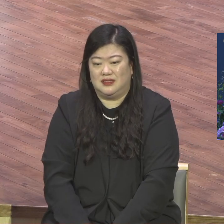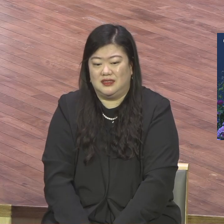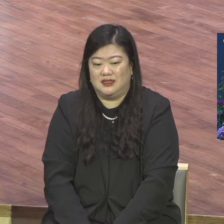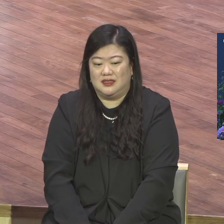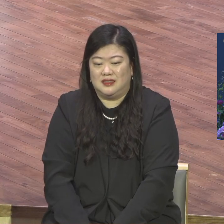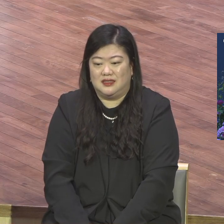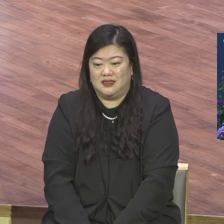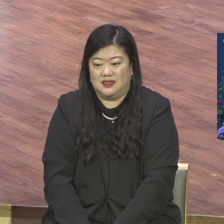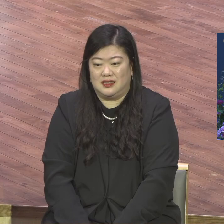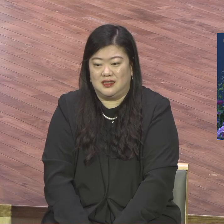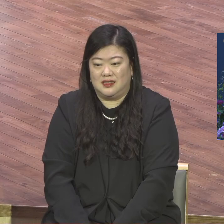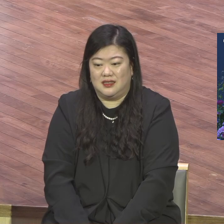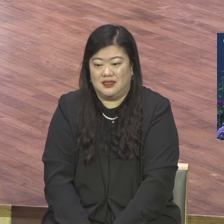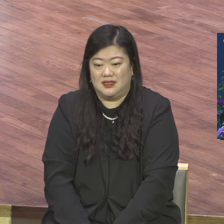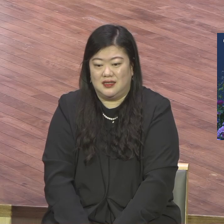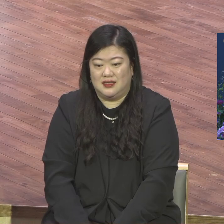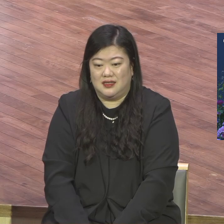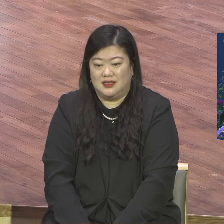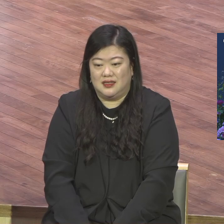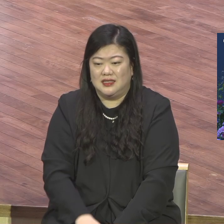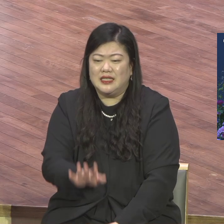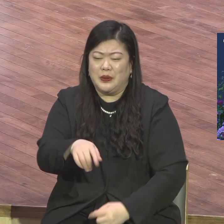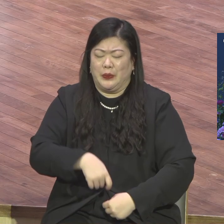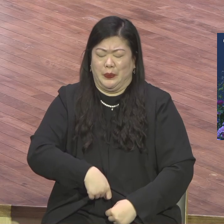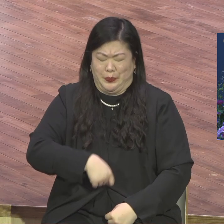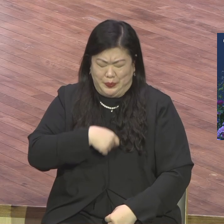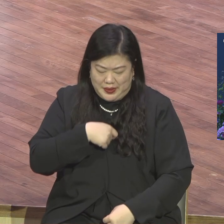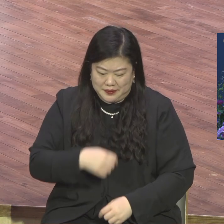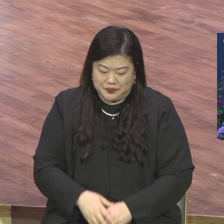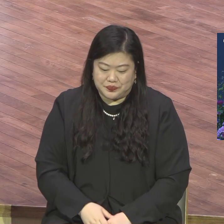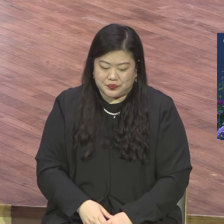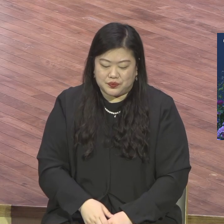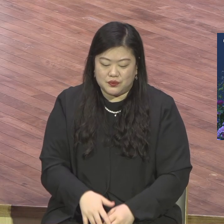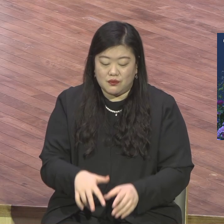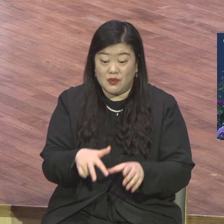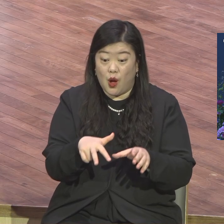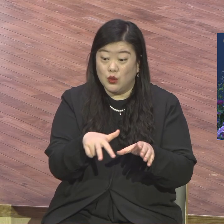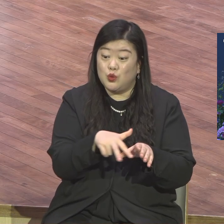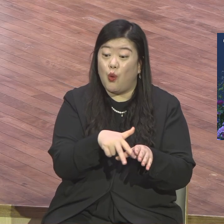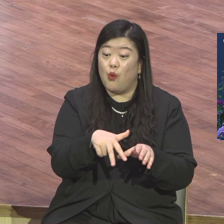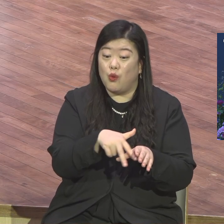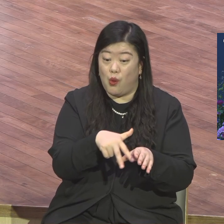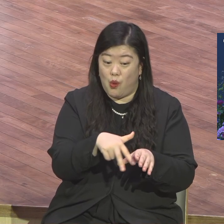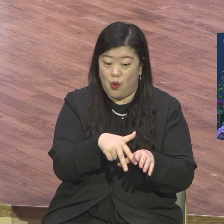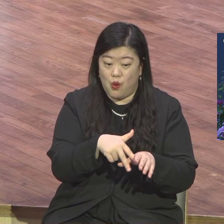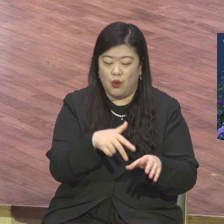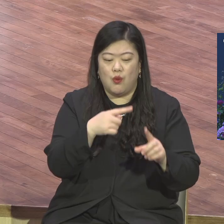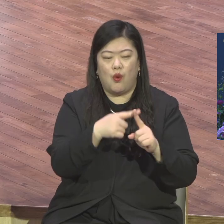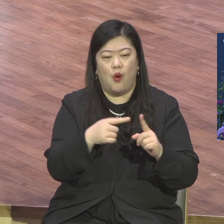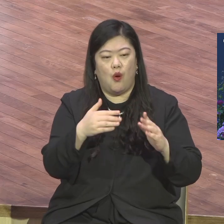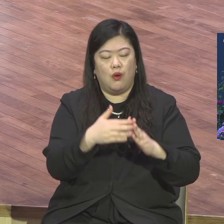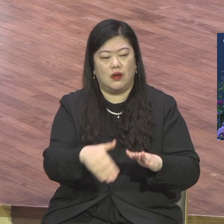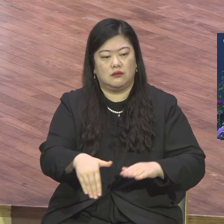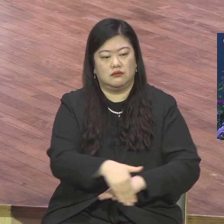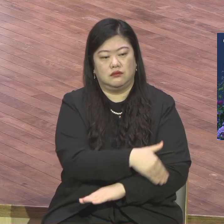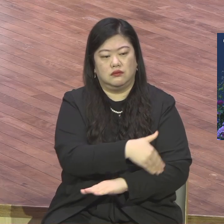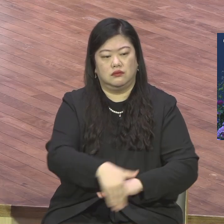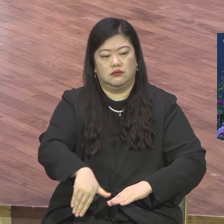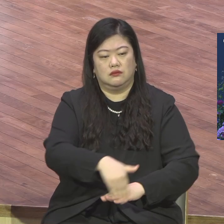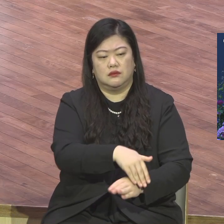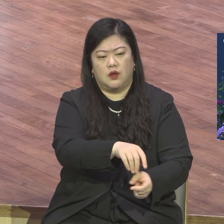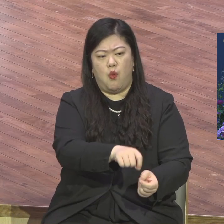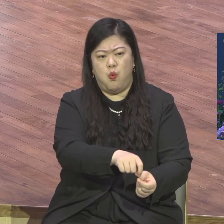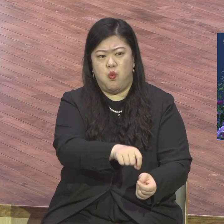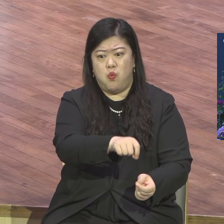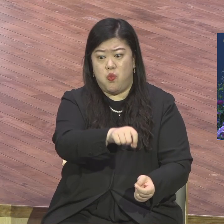오랫동안 종교생활 하다 보니까 율법이, 율법적 종교생활이 지금 우리를